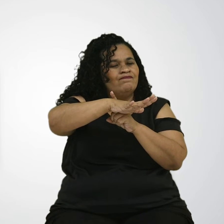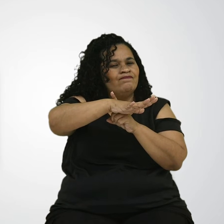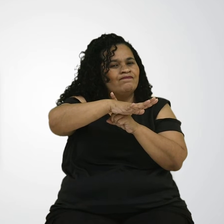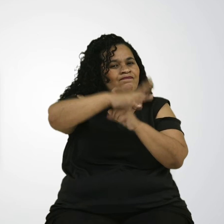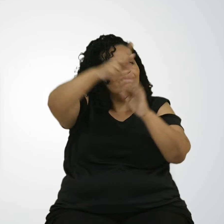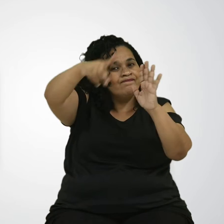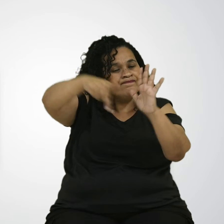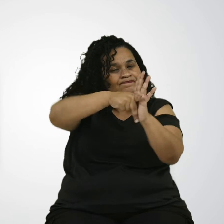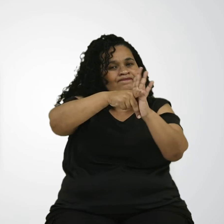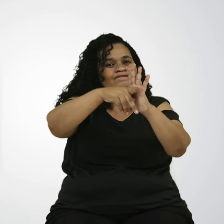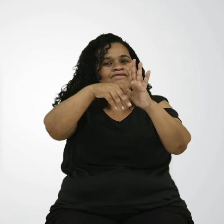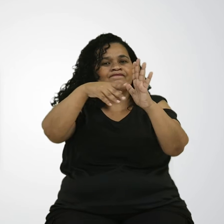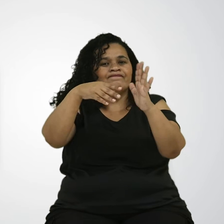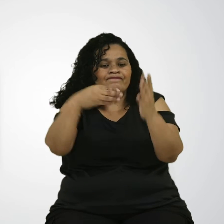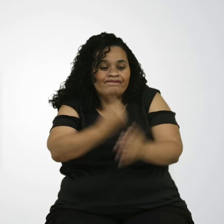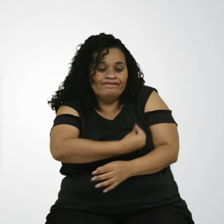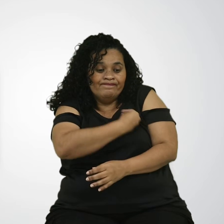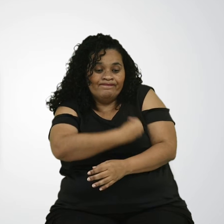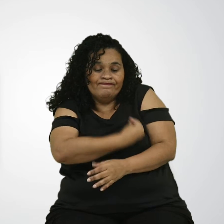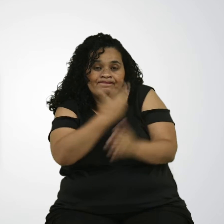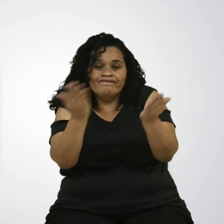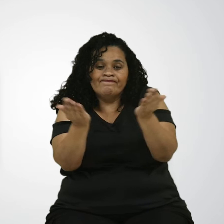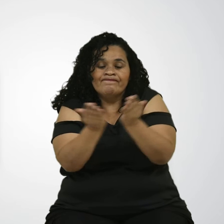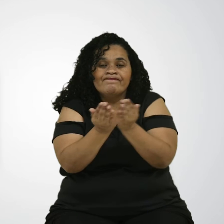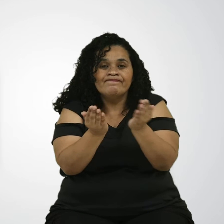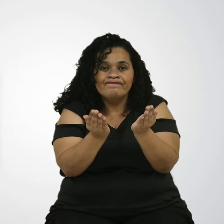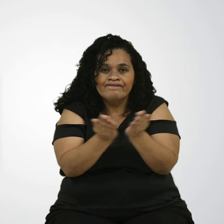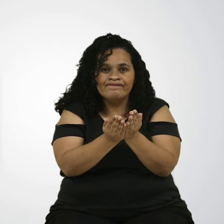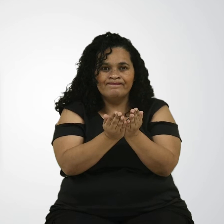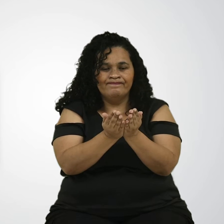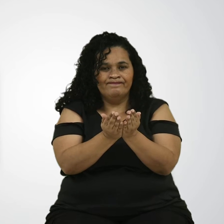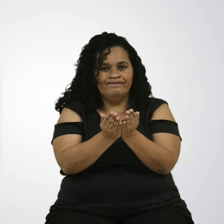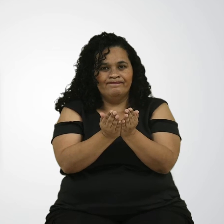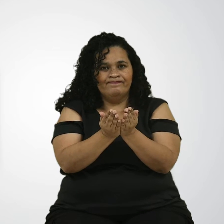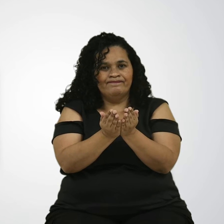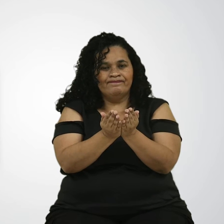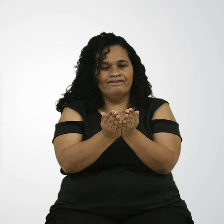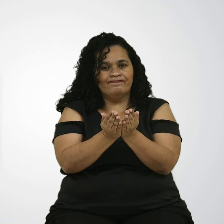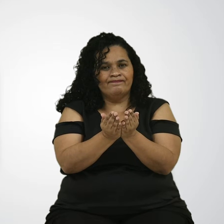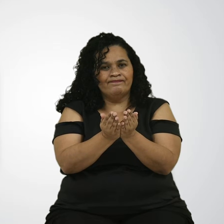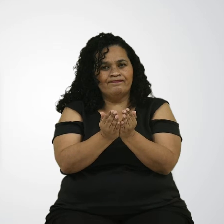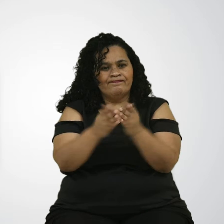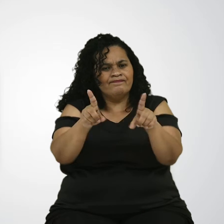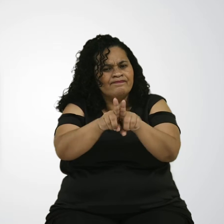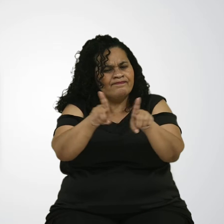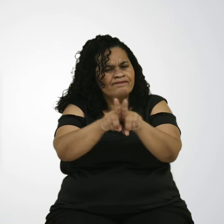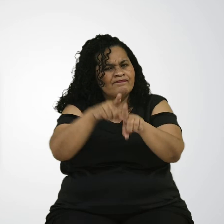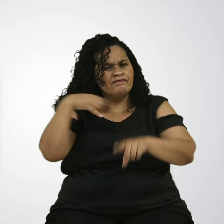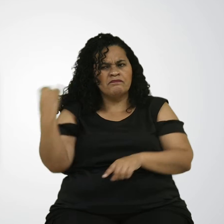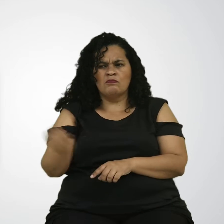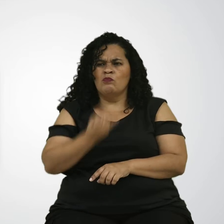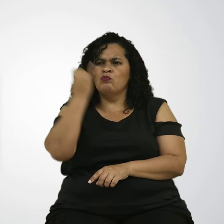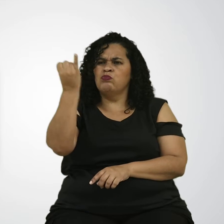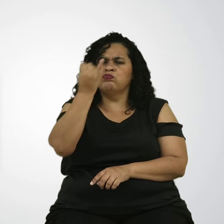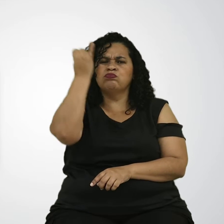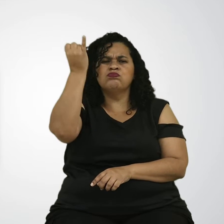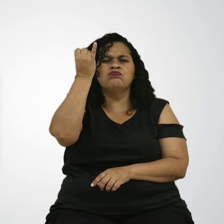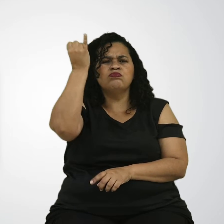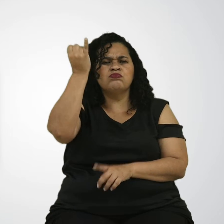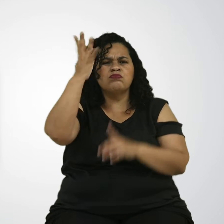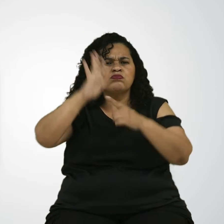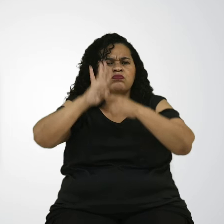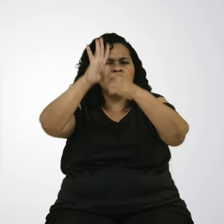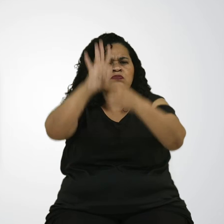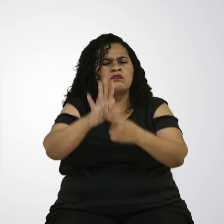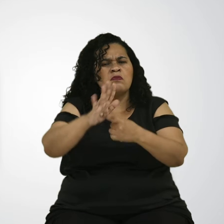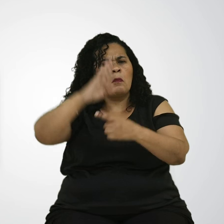comunidade cristã, dentro da sociedade, e que é importante porque ela é a base de todo o resto. Sim,